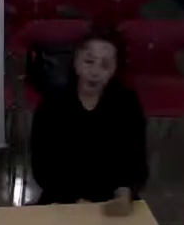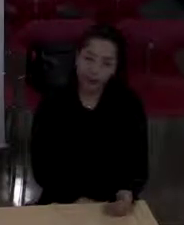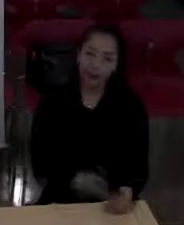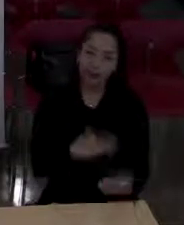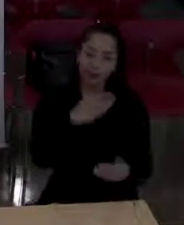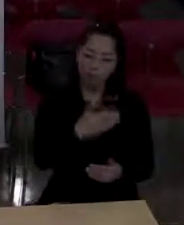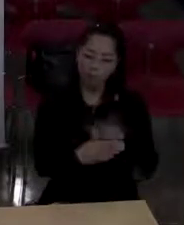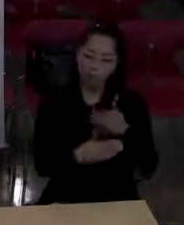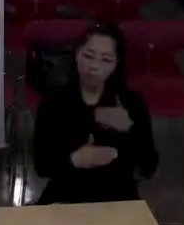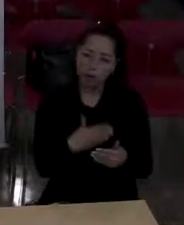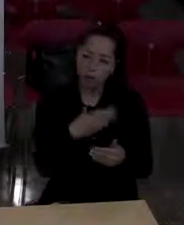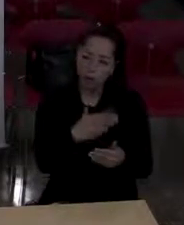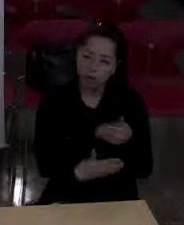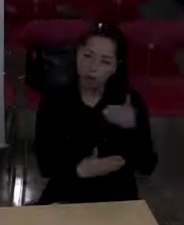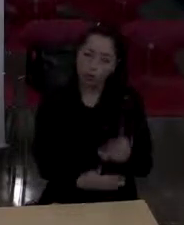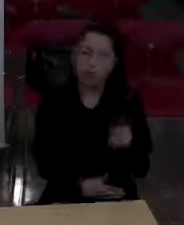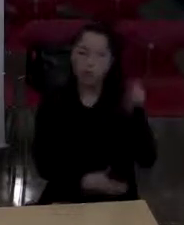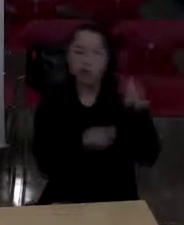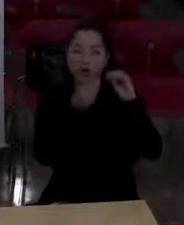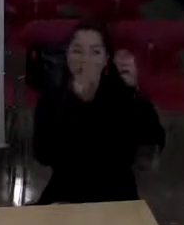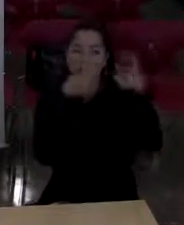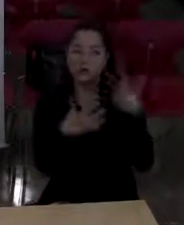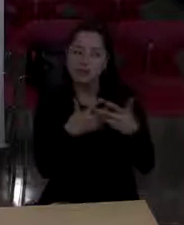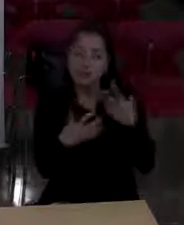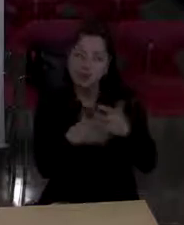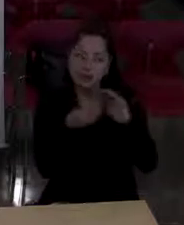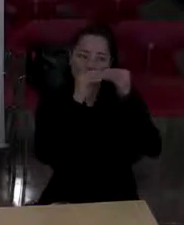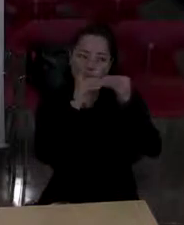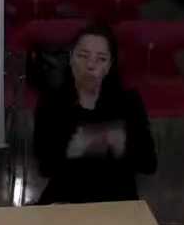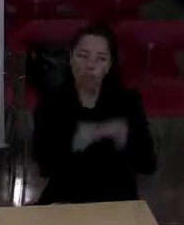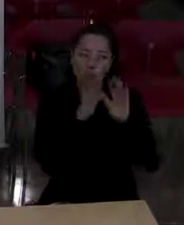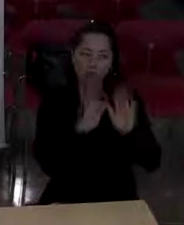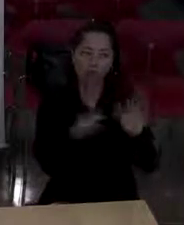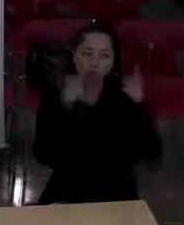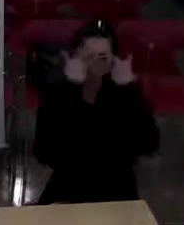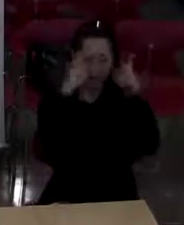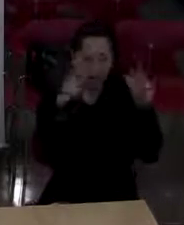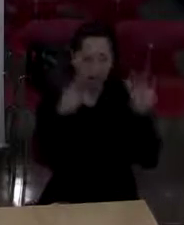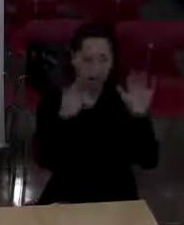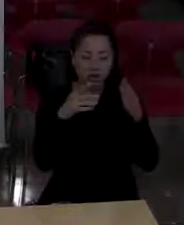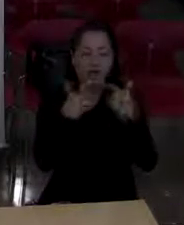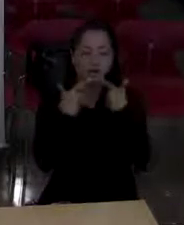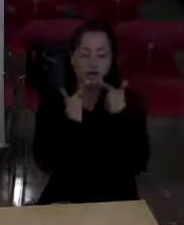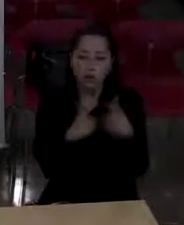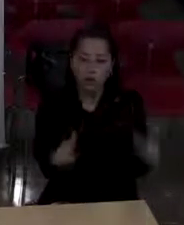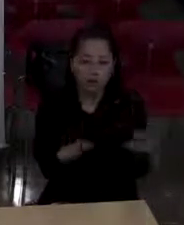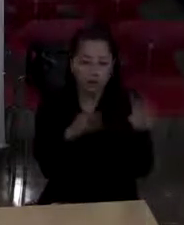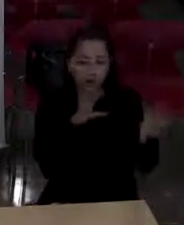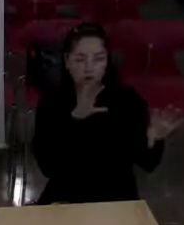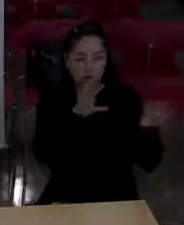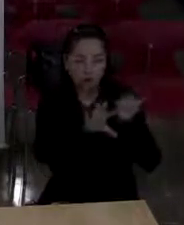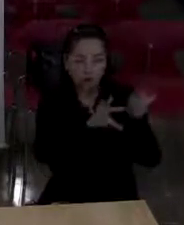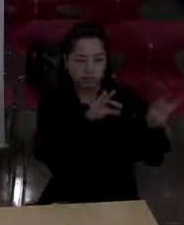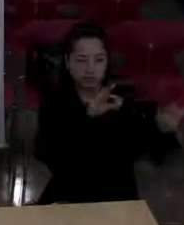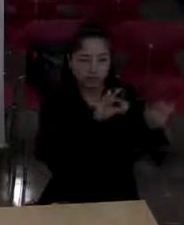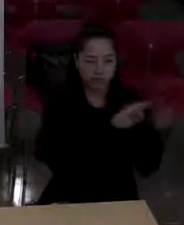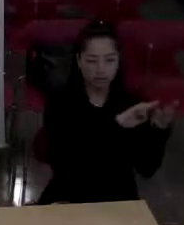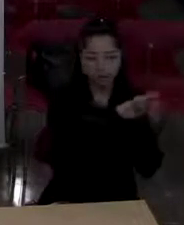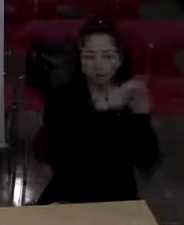lo va incorporando para que después él no solamente sea el que escuche, sino también tenga esa capacidad de producirlo en el